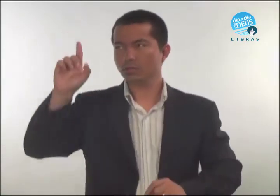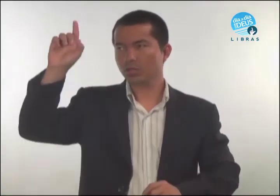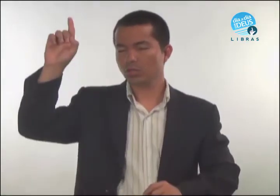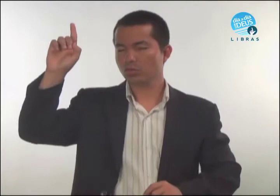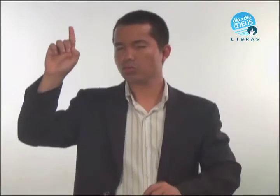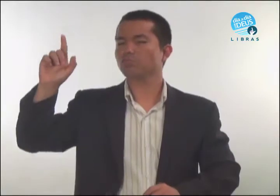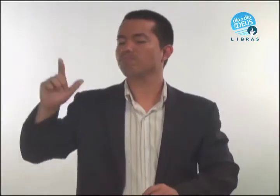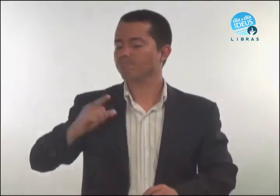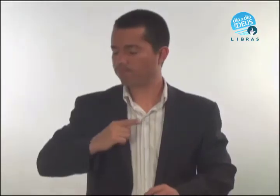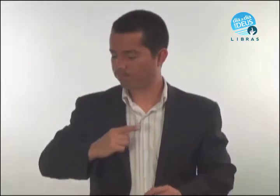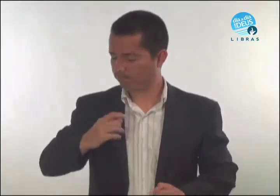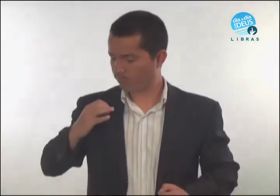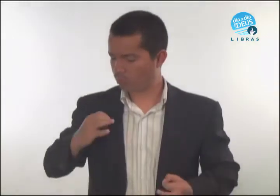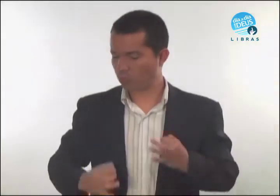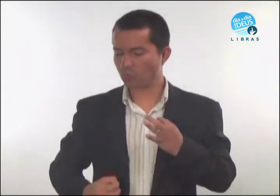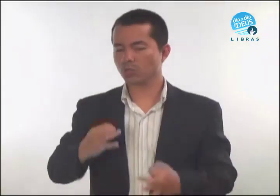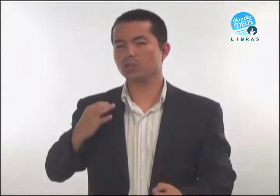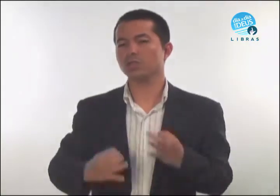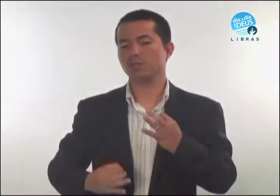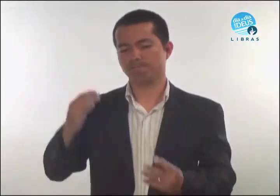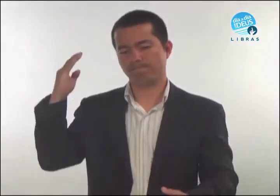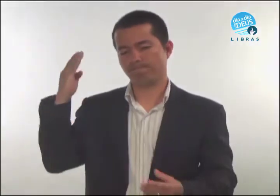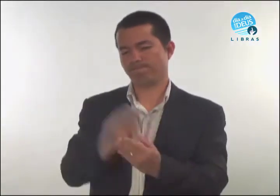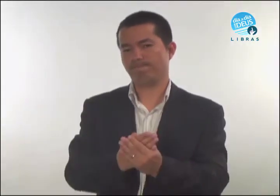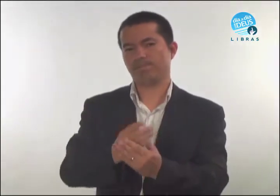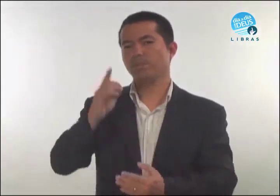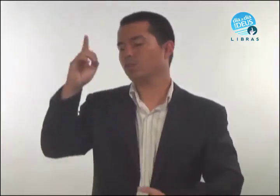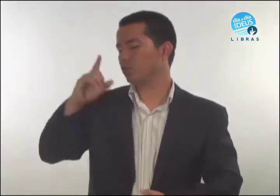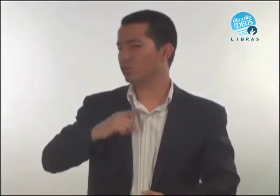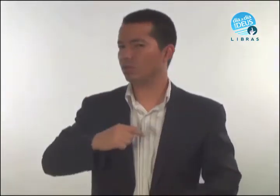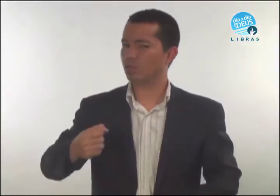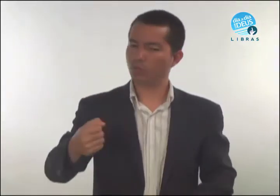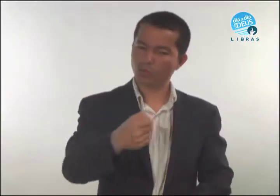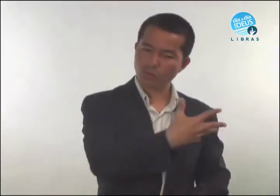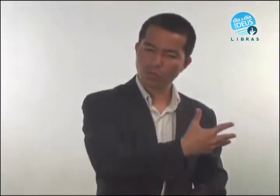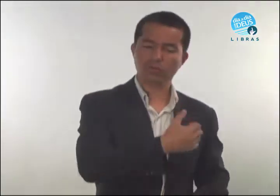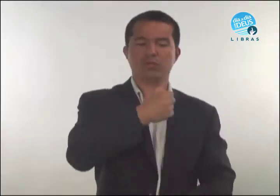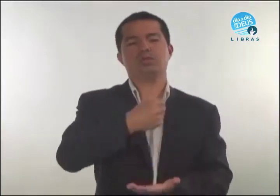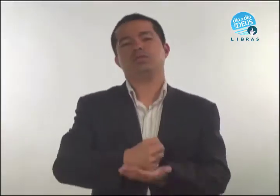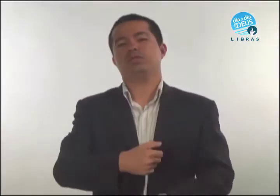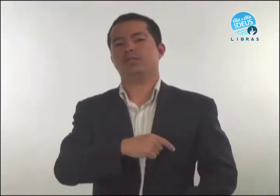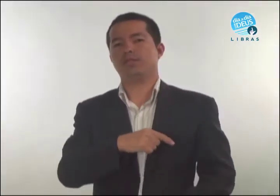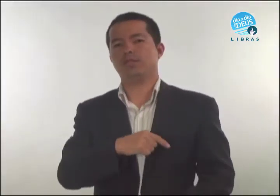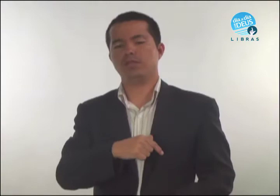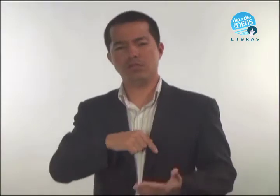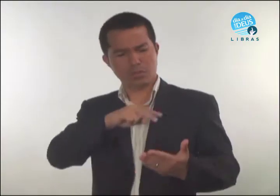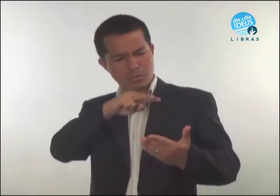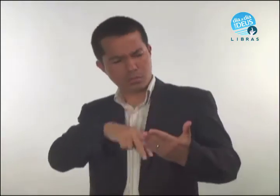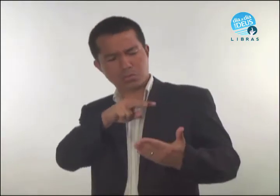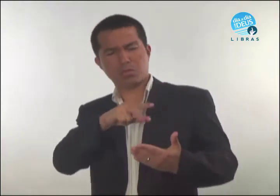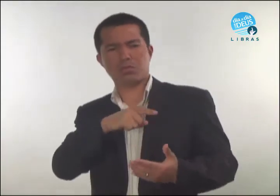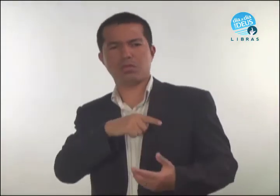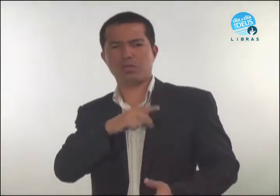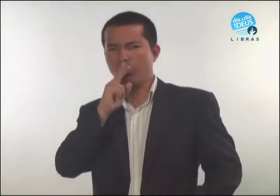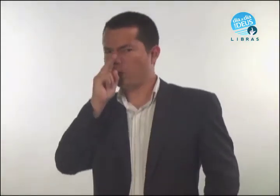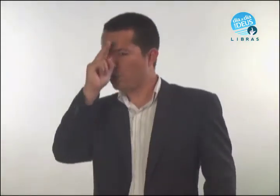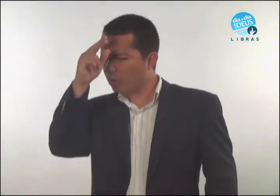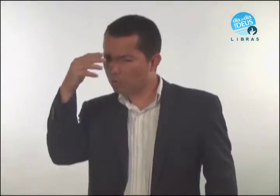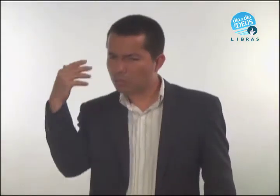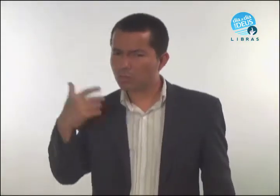Deus continua julgando a sua casa no Novo Testamento. Uma das